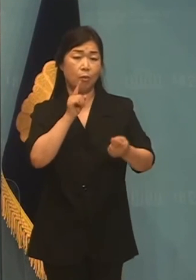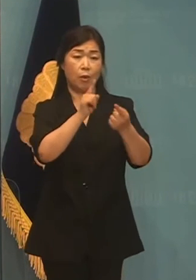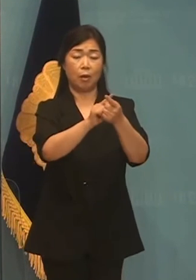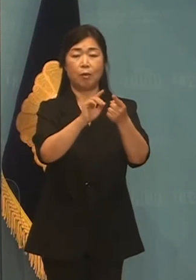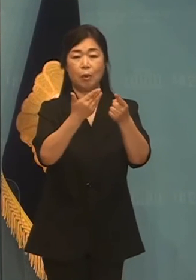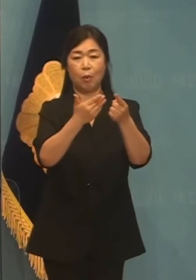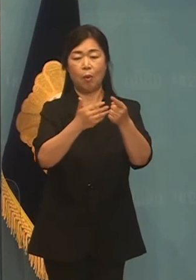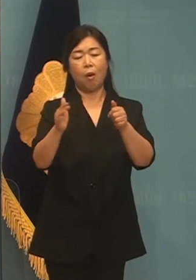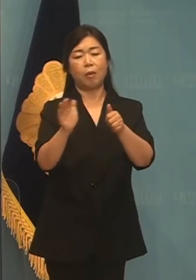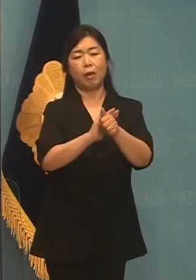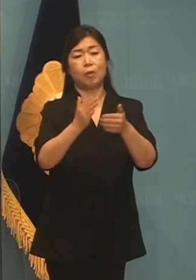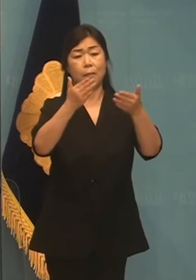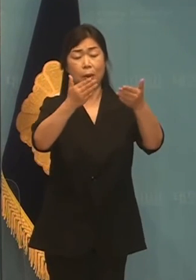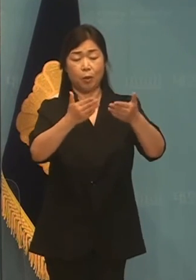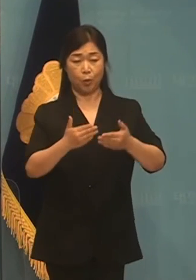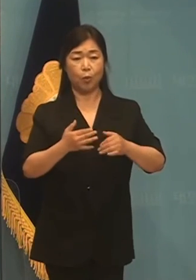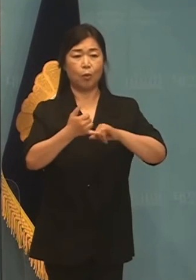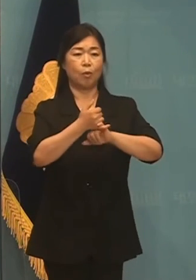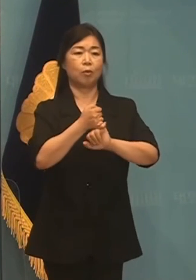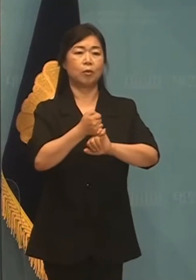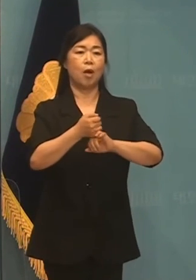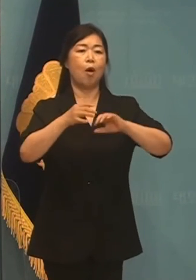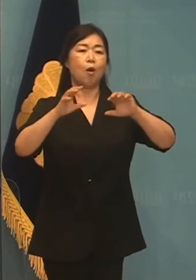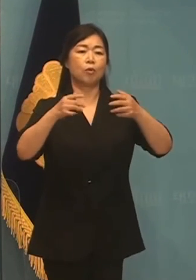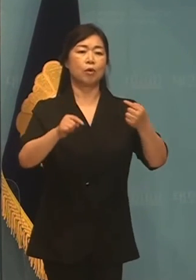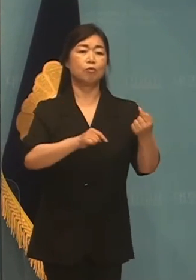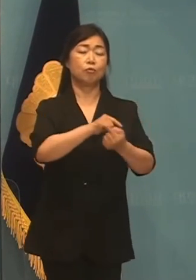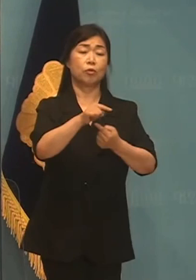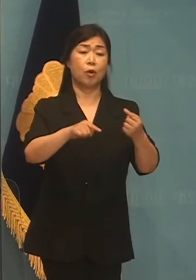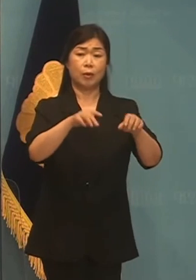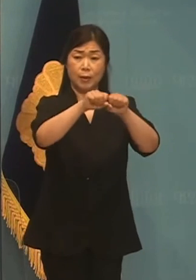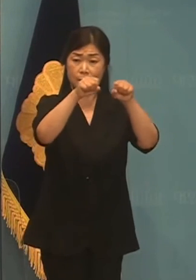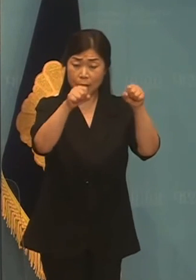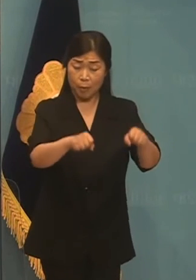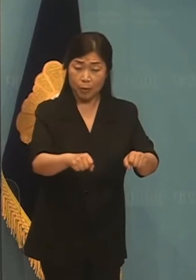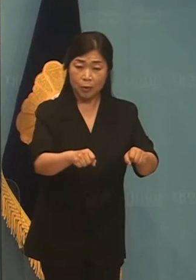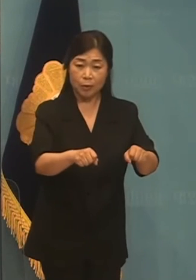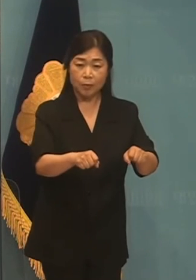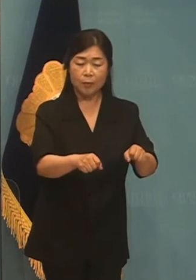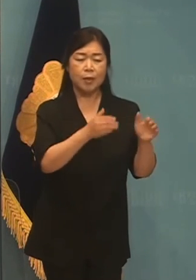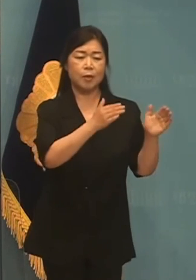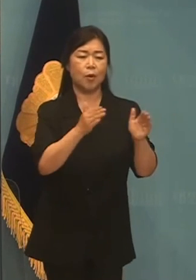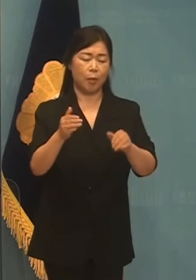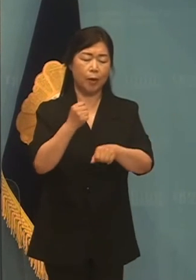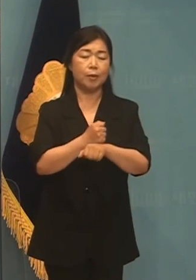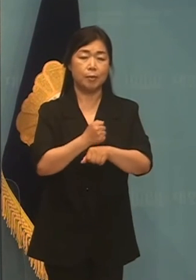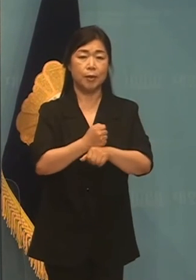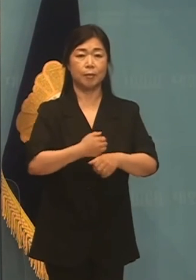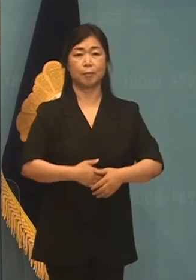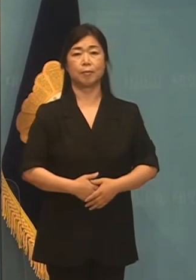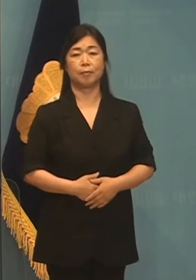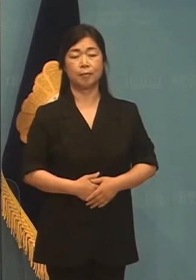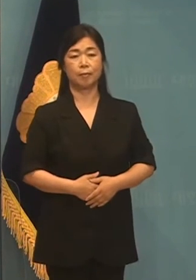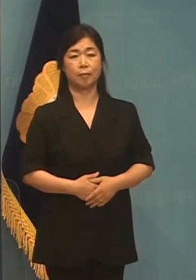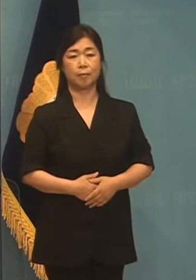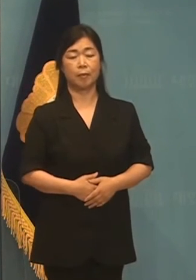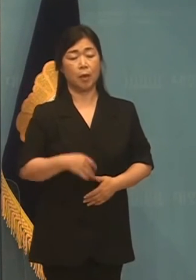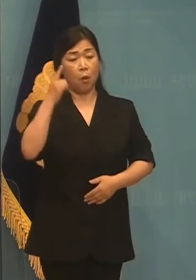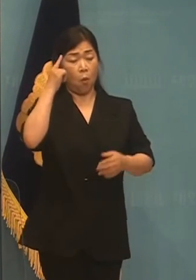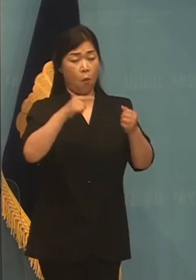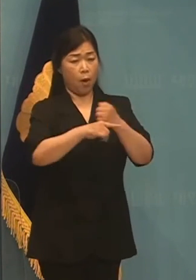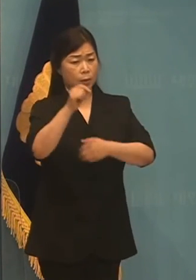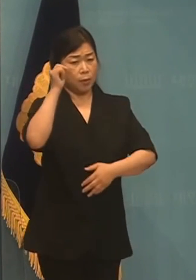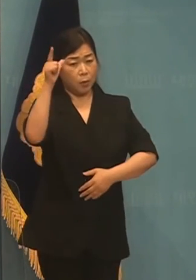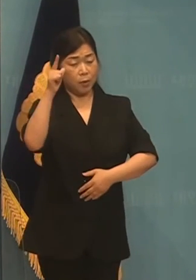되고 대접을 받도록 국가운영 시스템을 정비하겠습니다. 과학